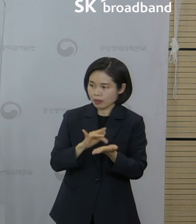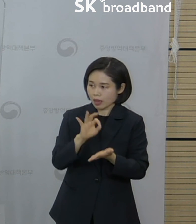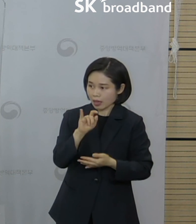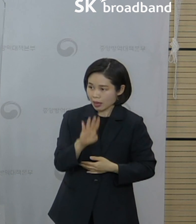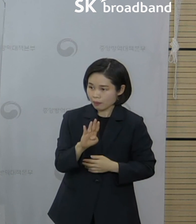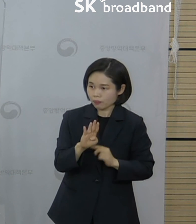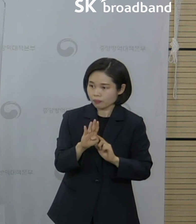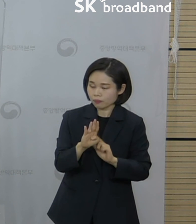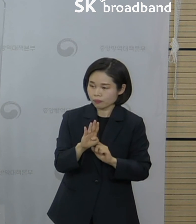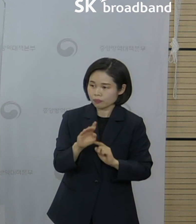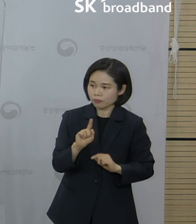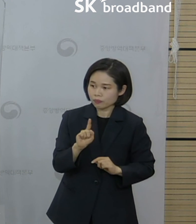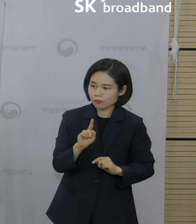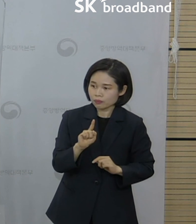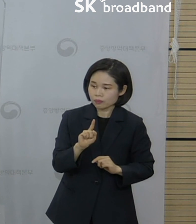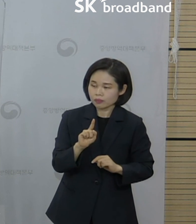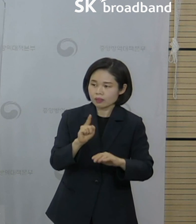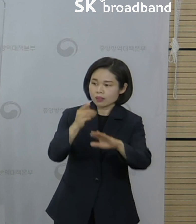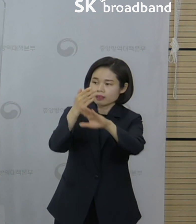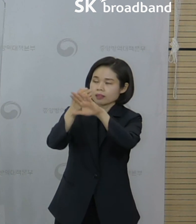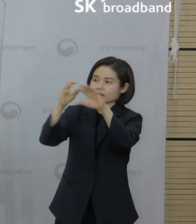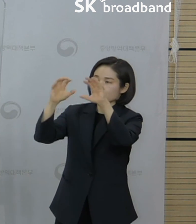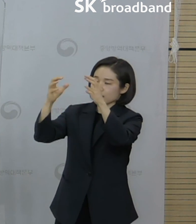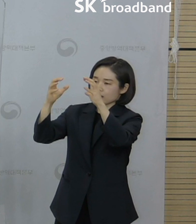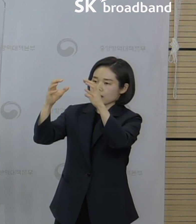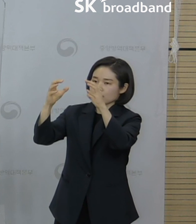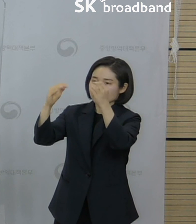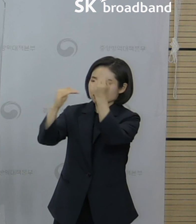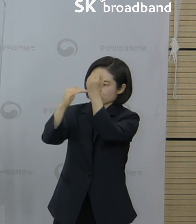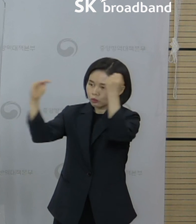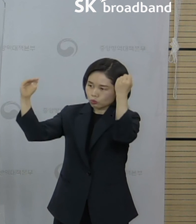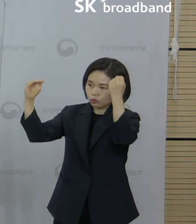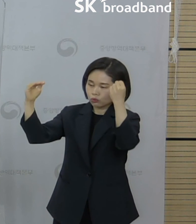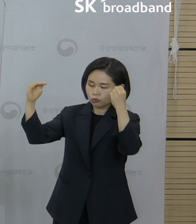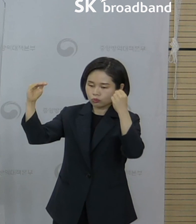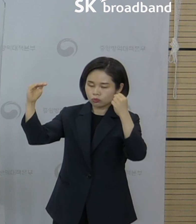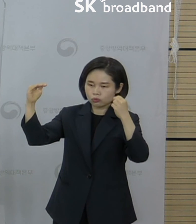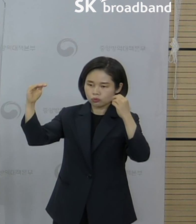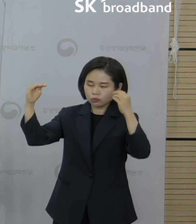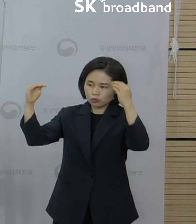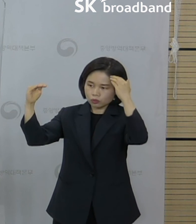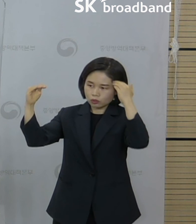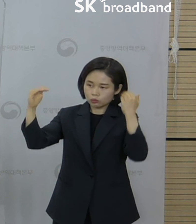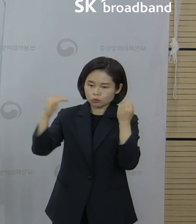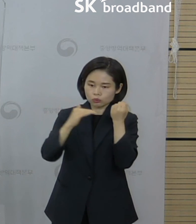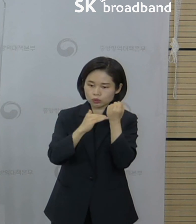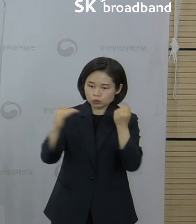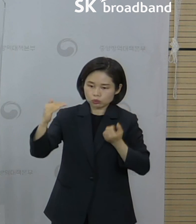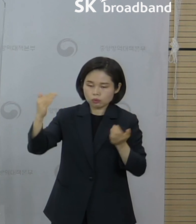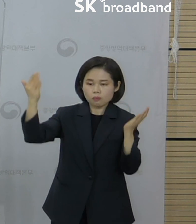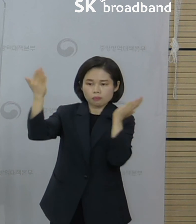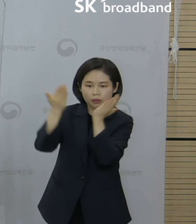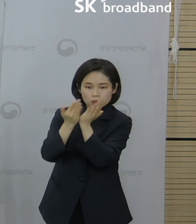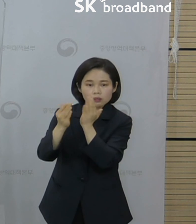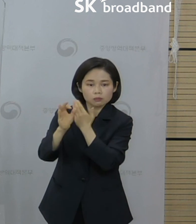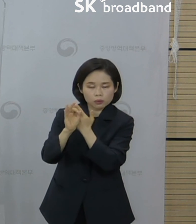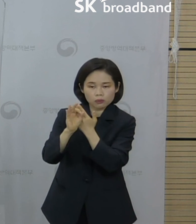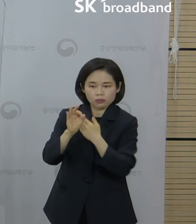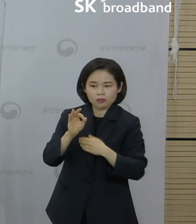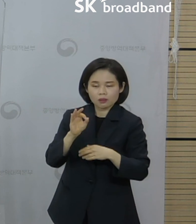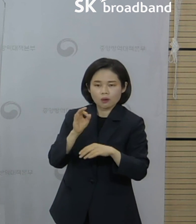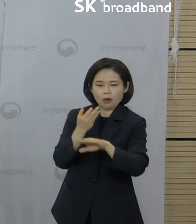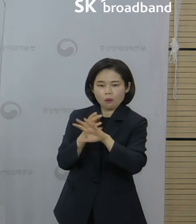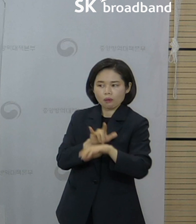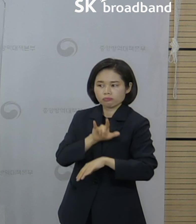그 공동의 기준이라든지 어떤 협약 표준화가 전제가 된다면은 외국에서도 통용이 가능하도록 설계는 하고